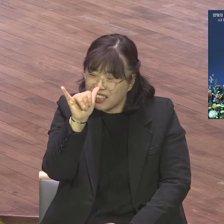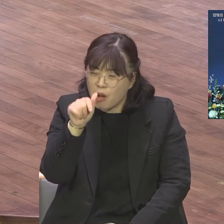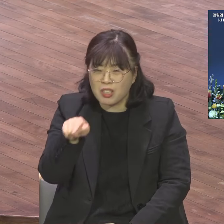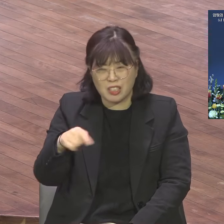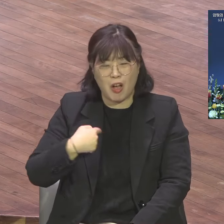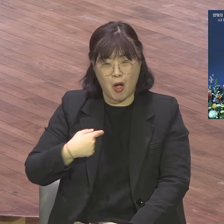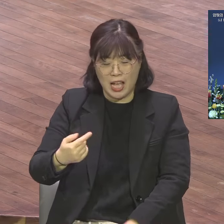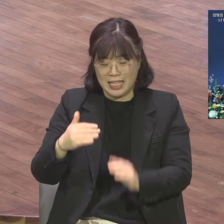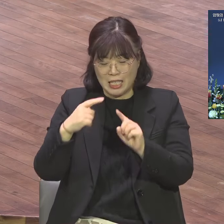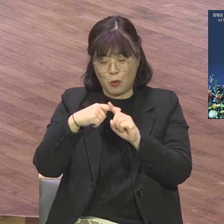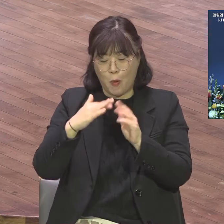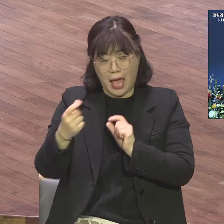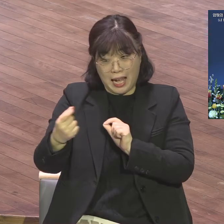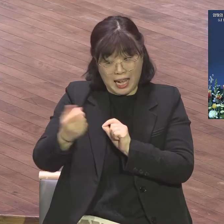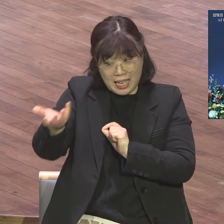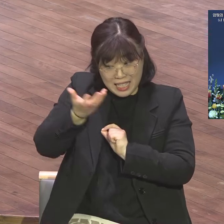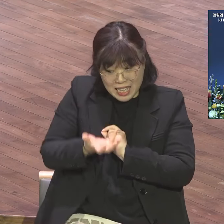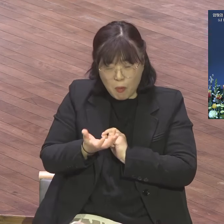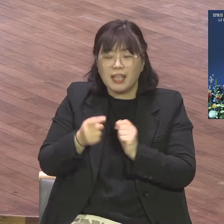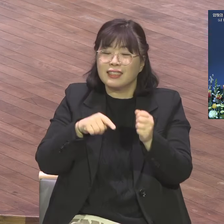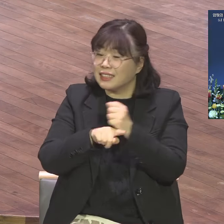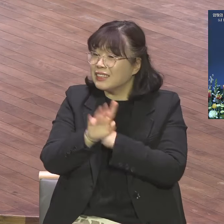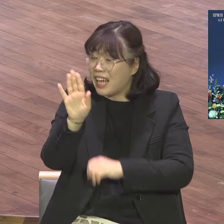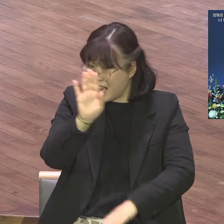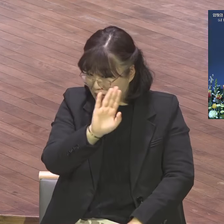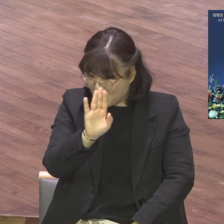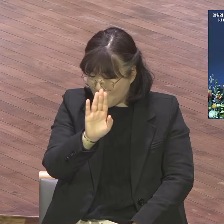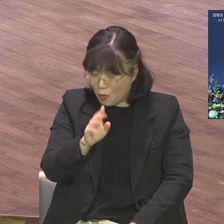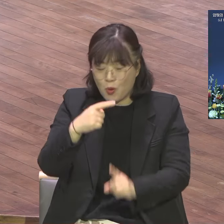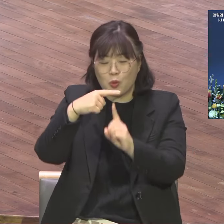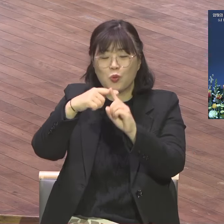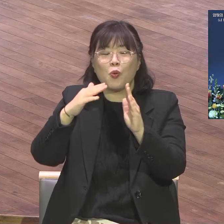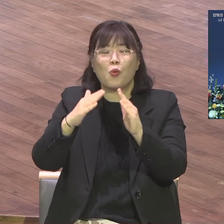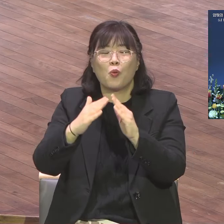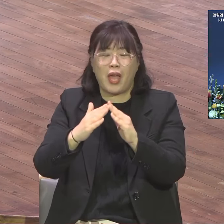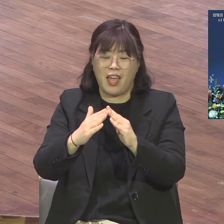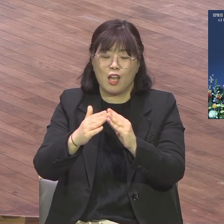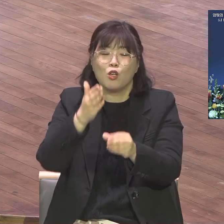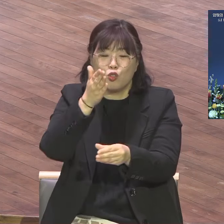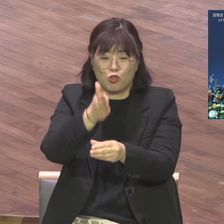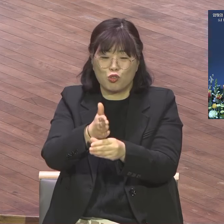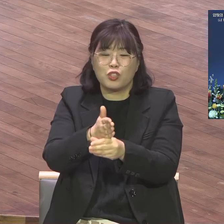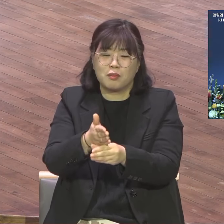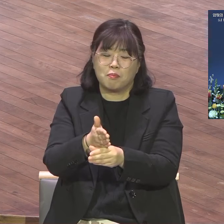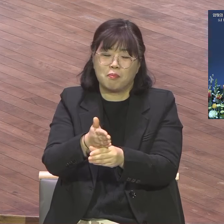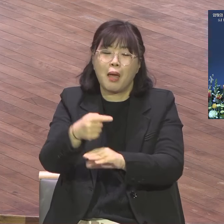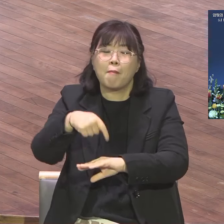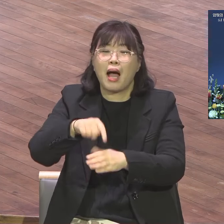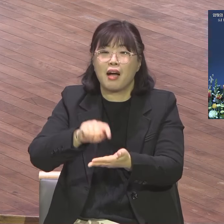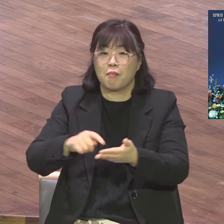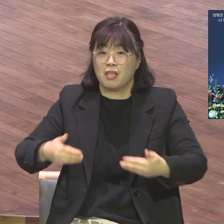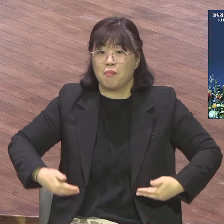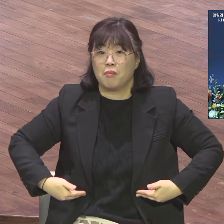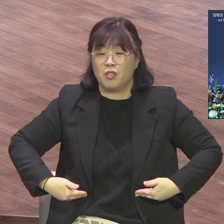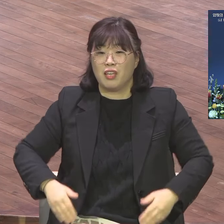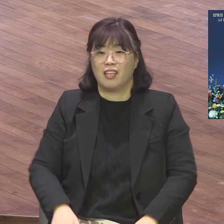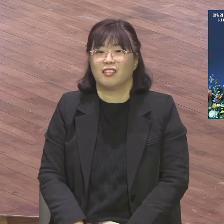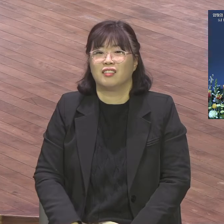중심으로 거리가 멀다 하더라도 교회 중심으로. 누가 뭐 교회 가까이 안 오고 싶냐? 비싸서 못